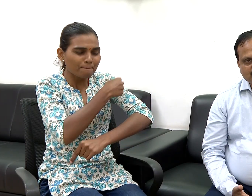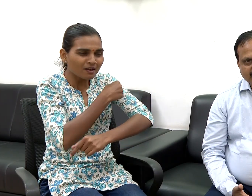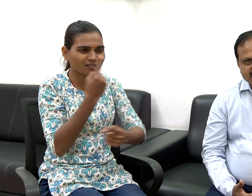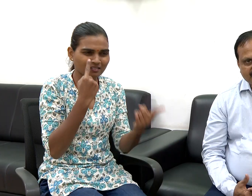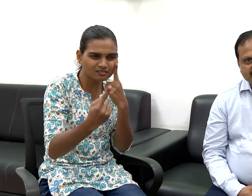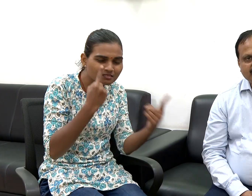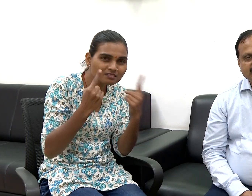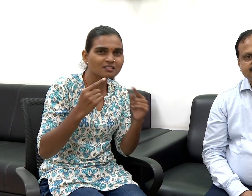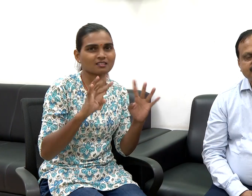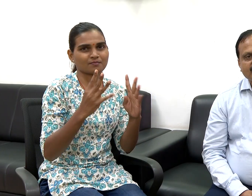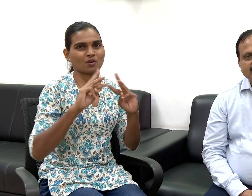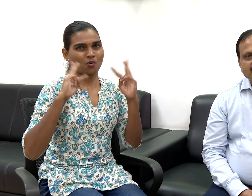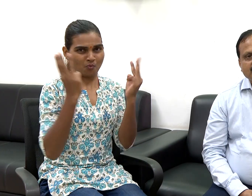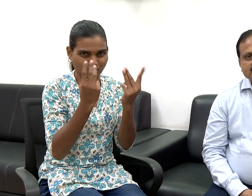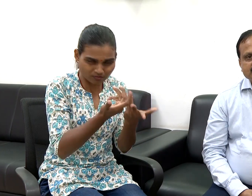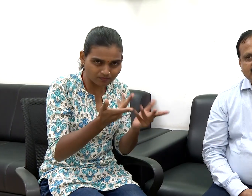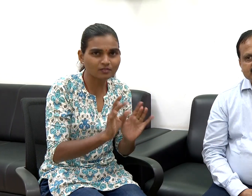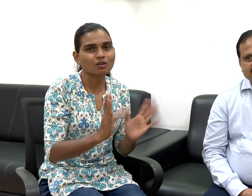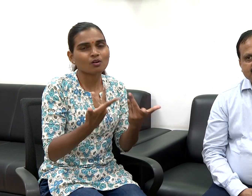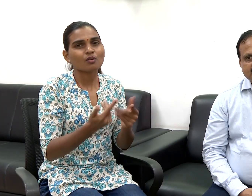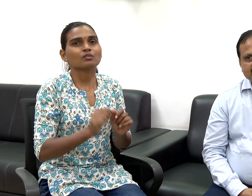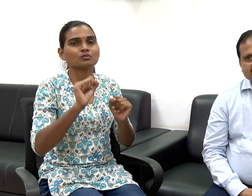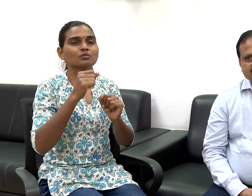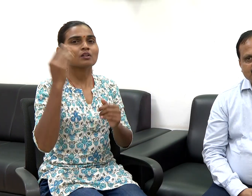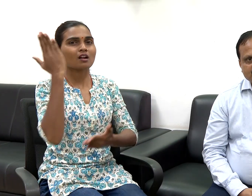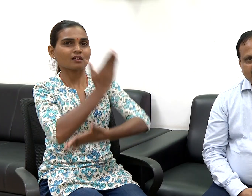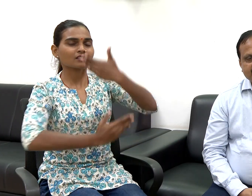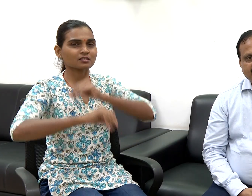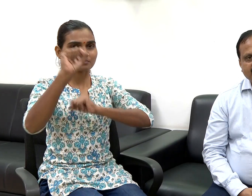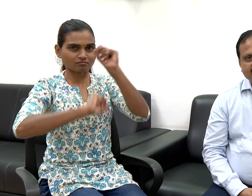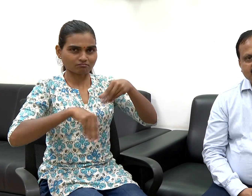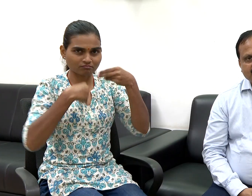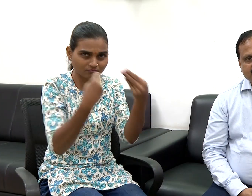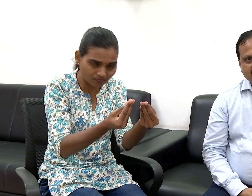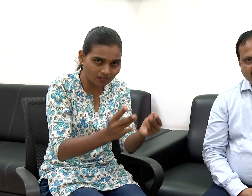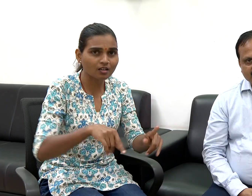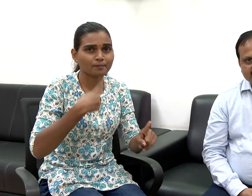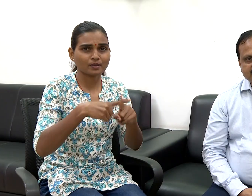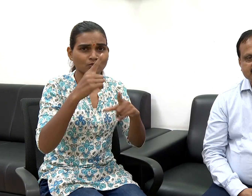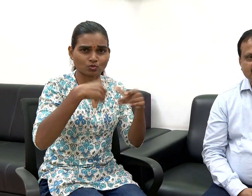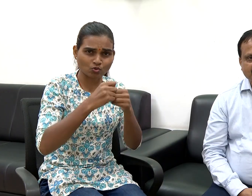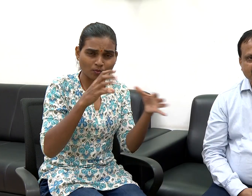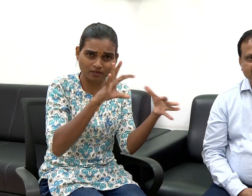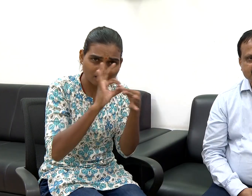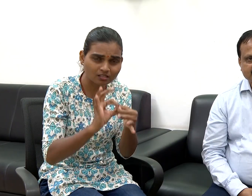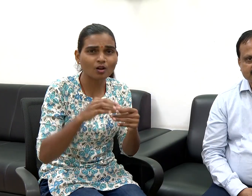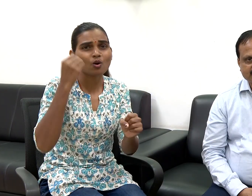UDID सर्टिफिकेट मिले। साथ साथ में रोज़गार से रिलेटेड हमारी सरकार की एजेंसियाँ काम कर रही हैं, जैसे नेशनल